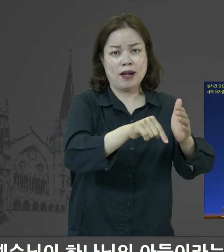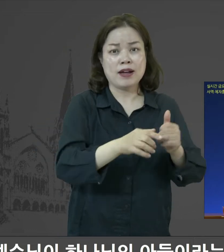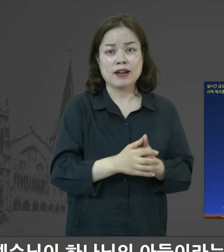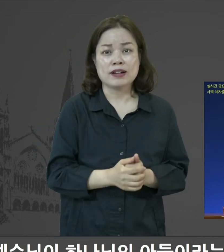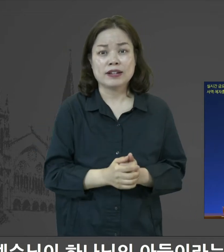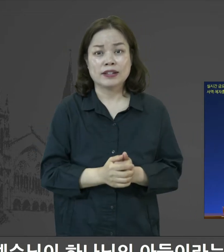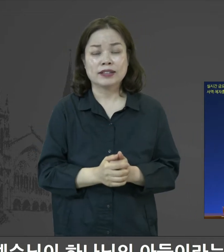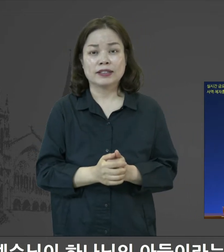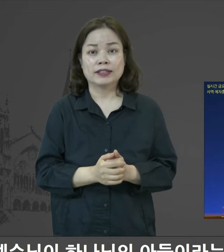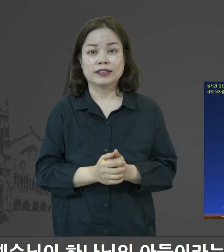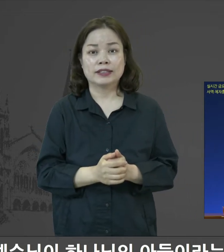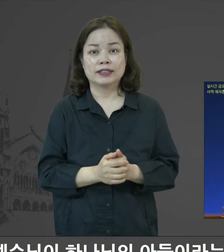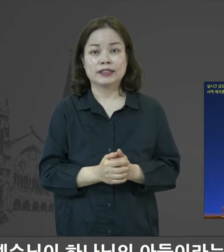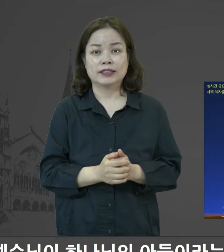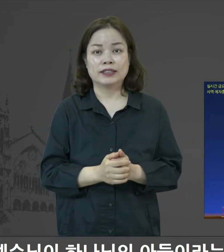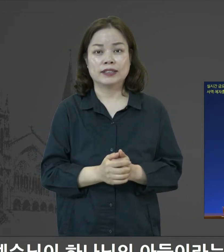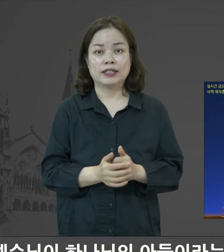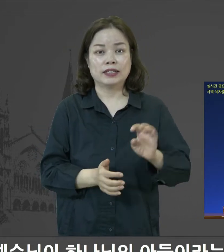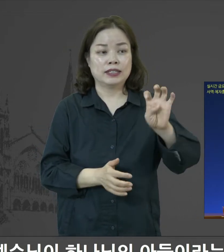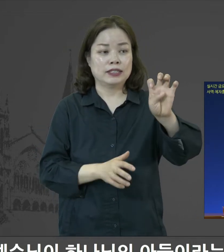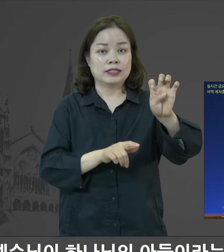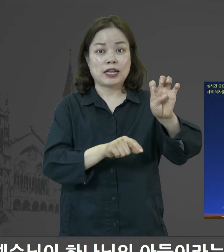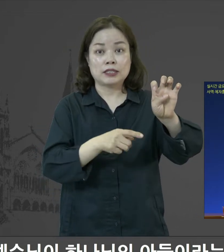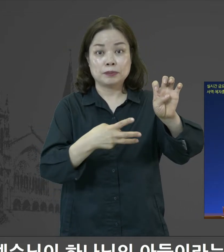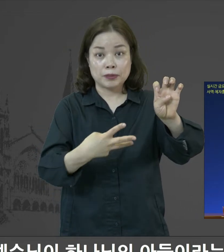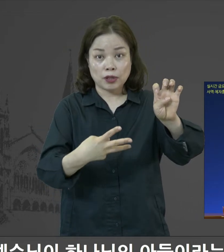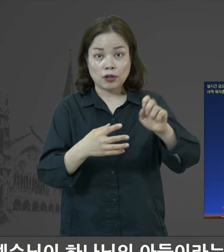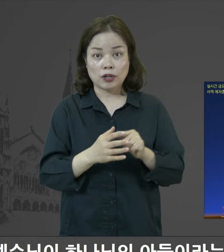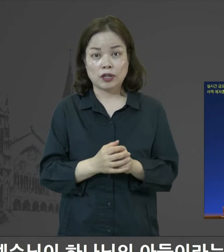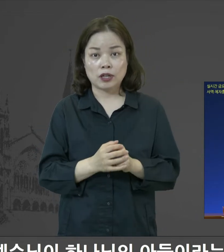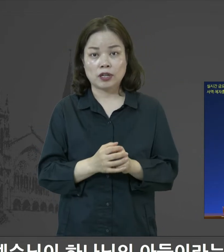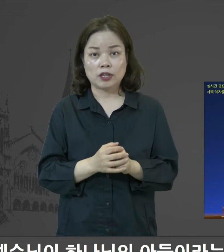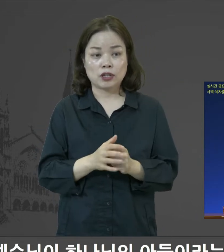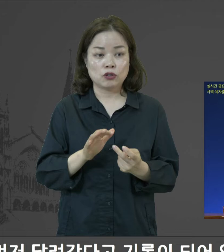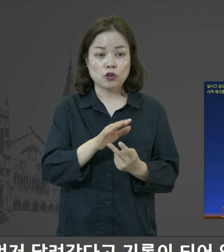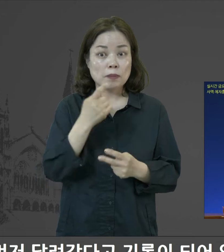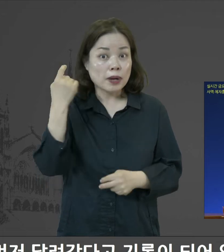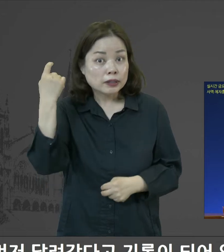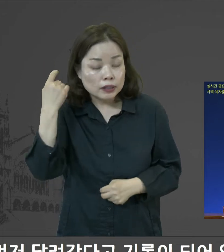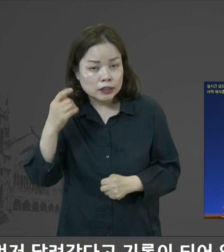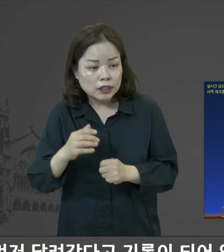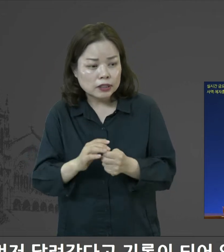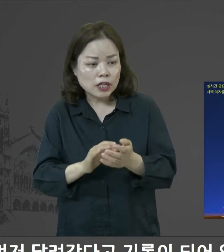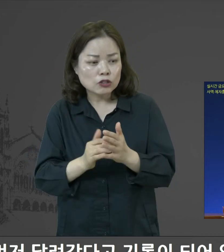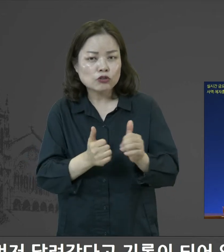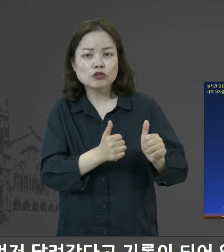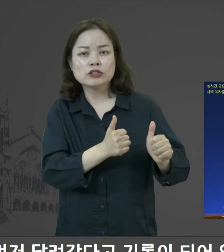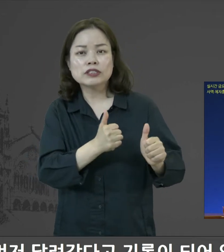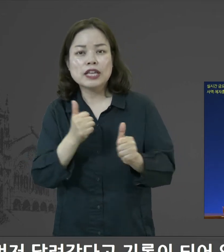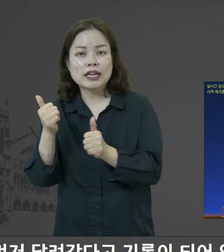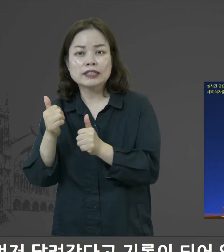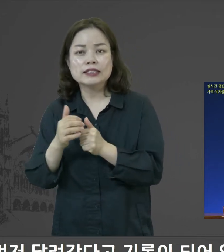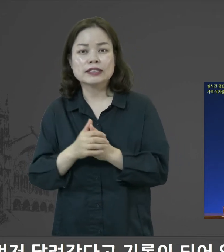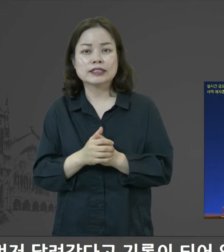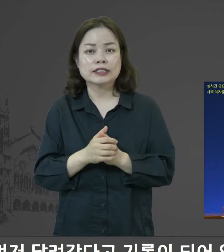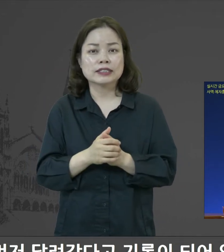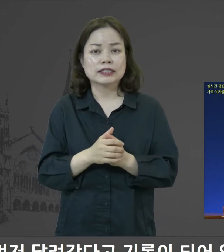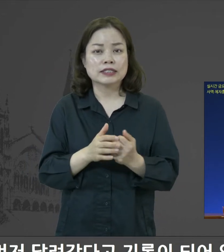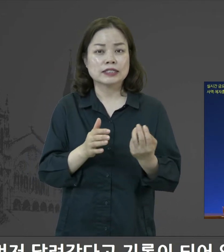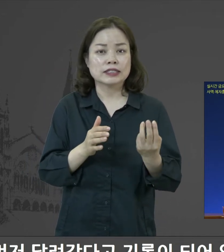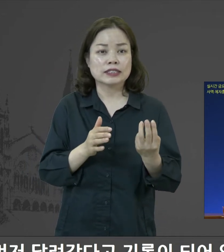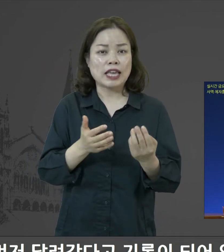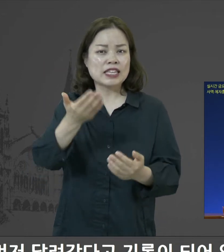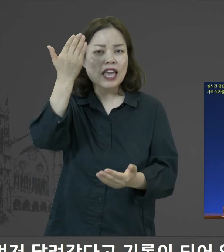있습니다. 40절 제가 읽을게요. 요한의 말을 듣고 예수를 따르는 두 사람 중 하나가,